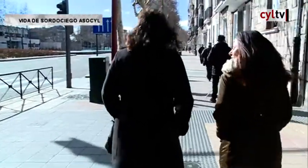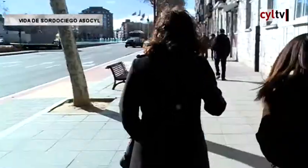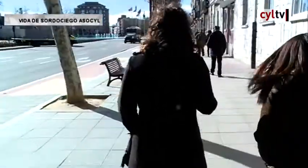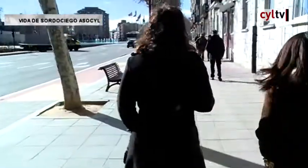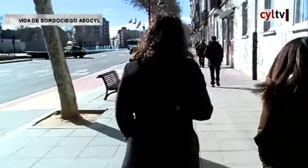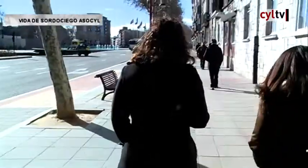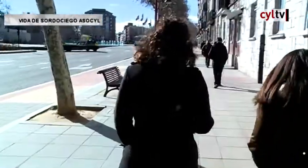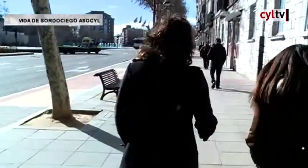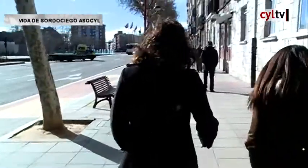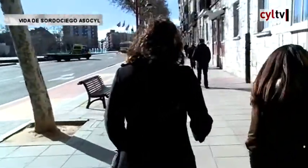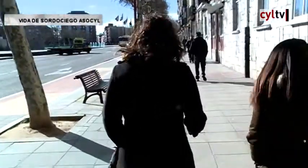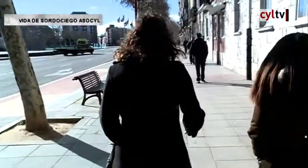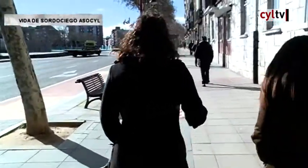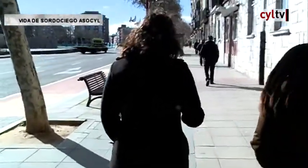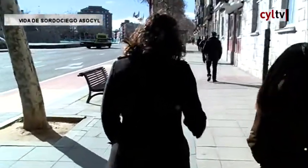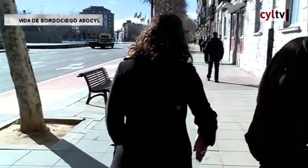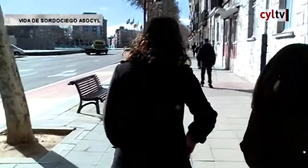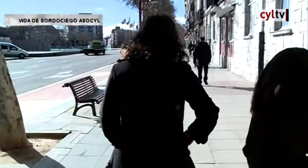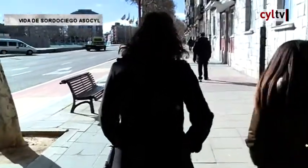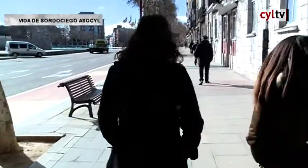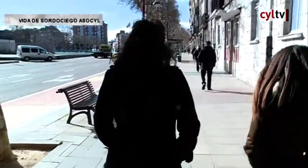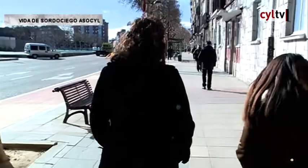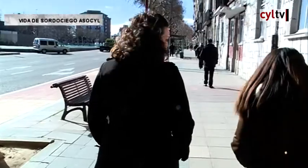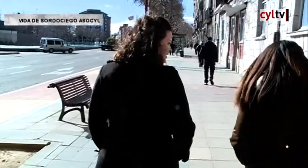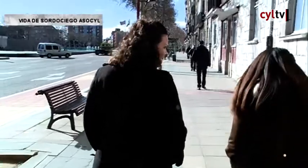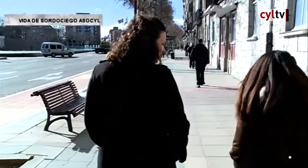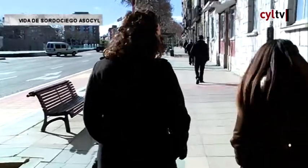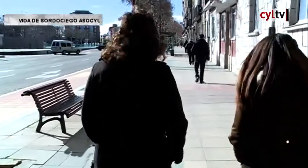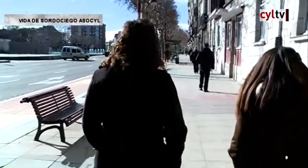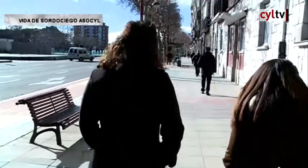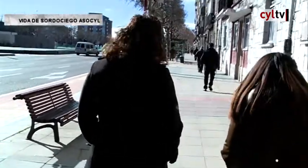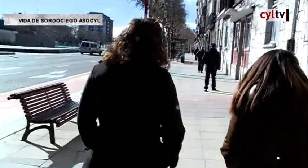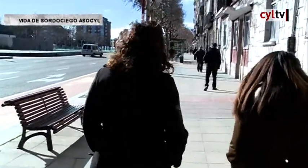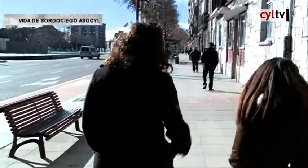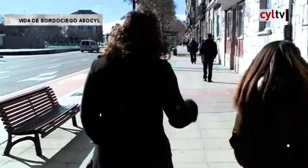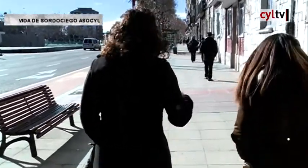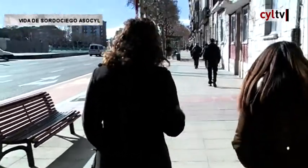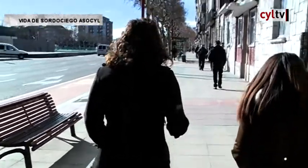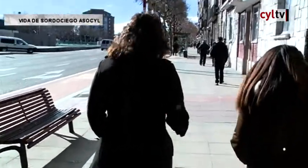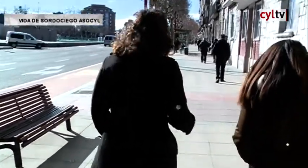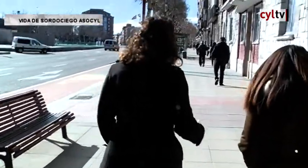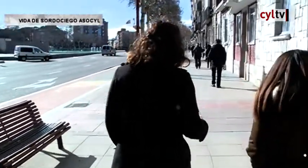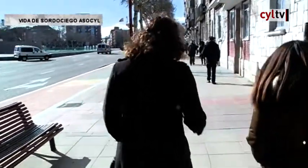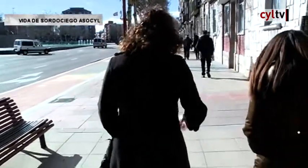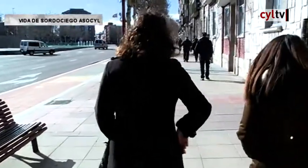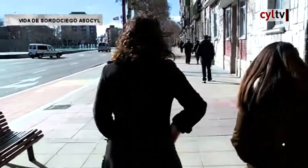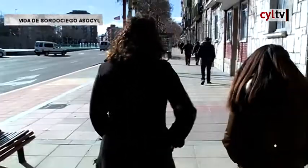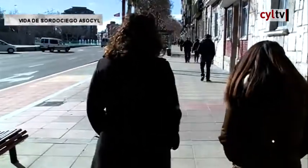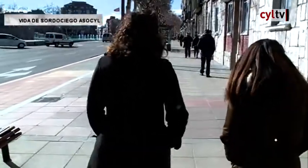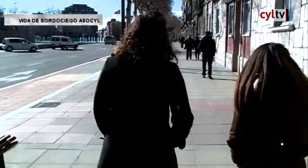el bastón normal y corriente que utilizan las personas invidentes, salvo que lleva dos franjas rojas que